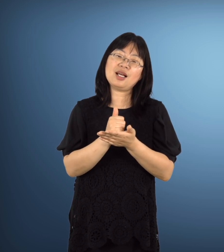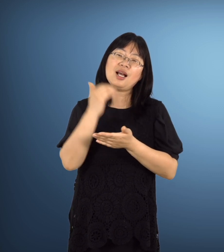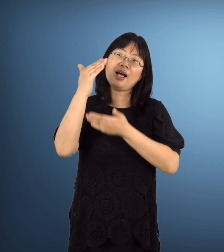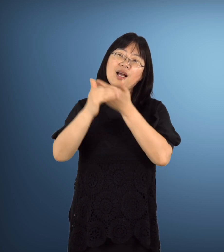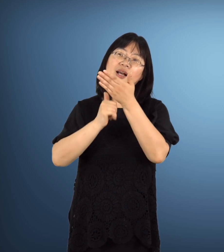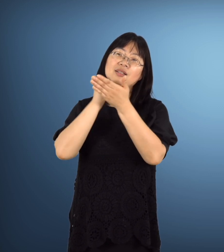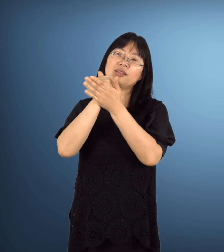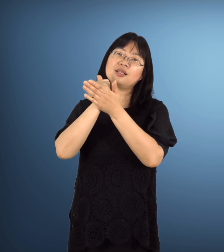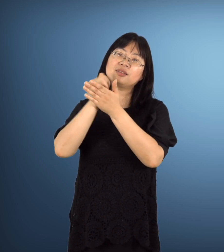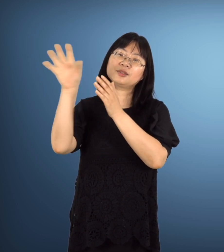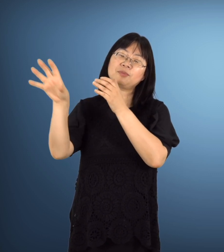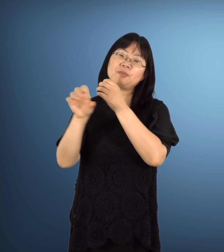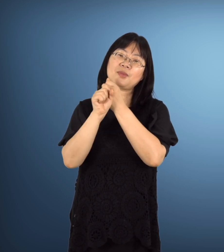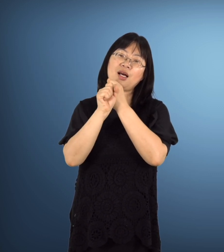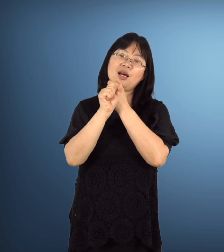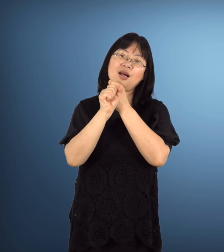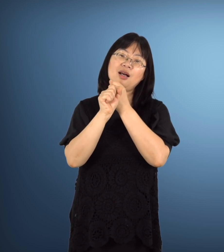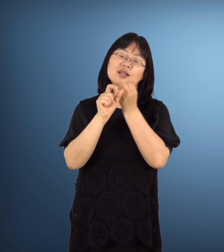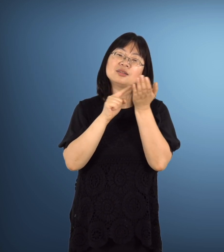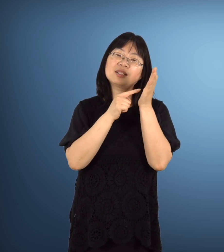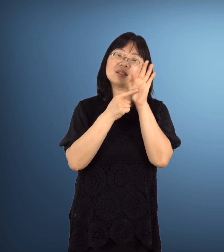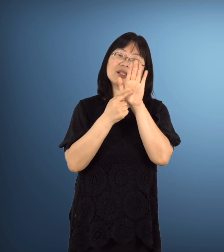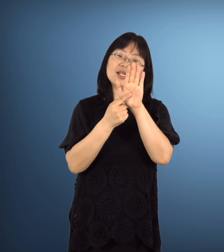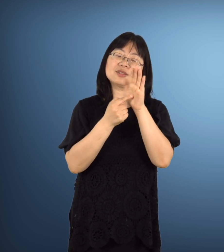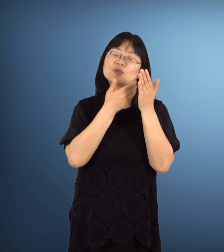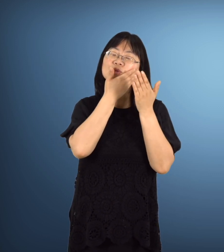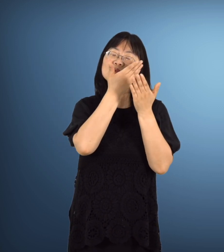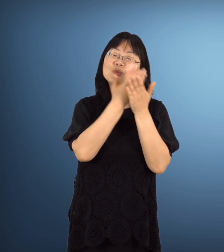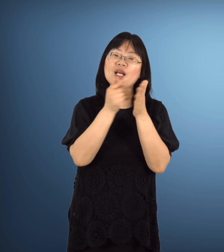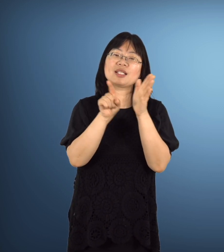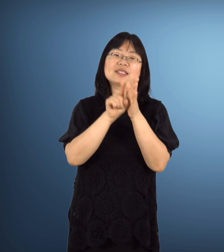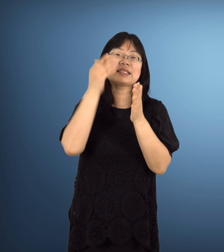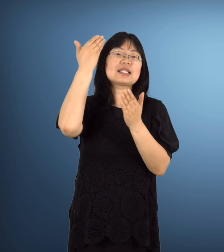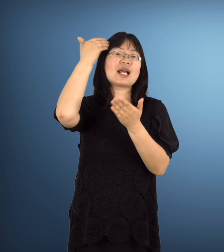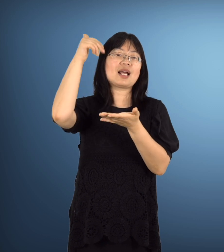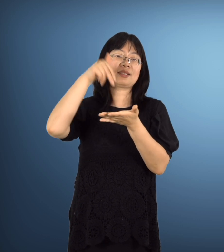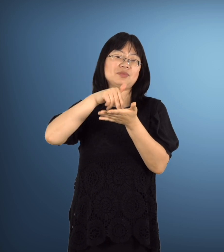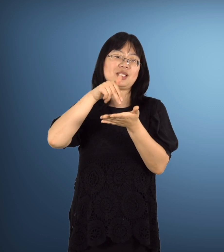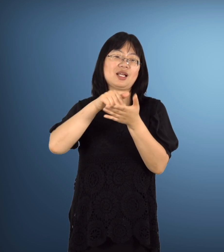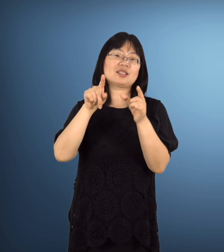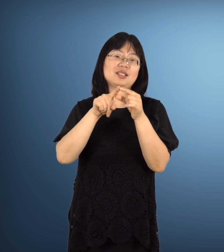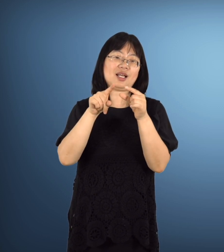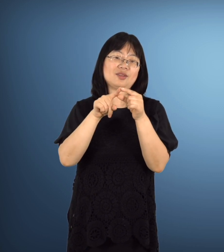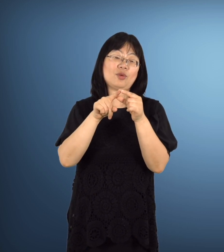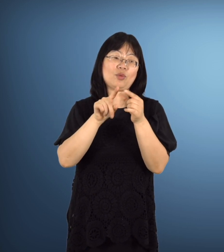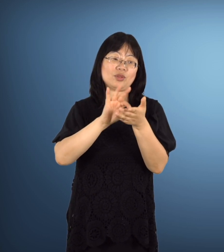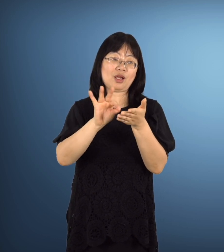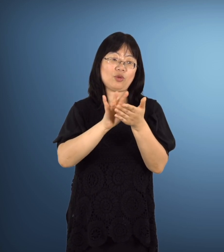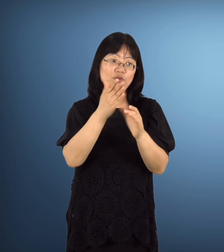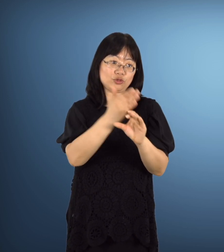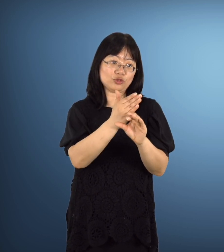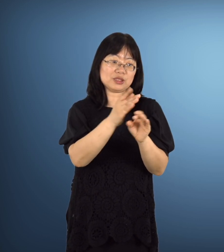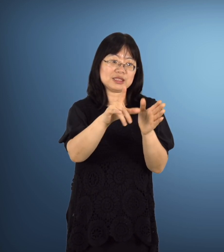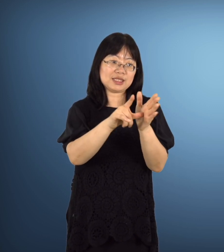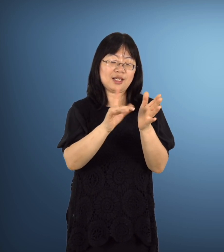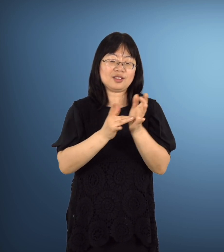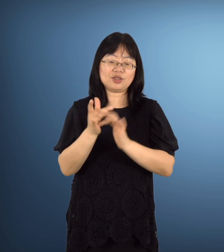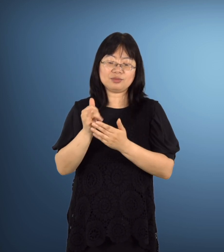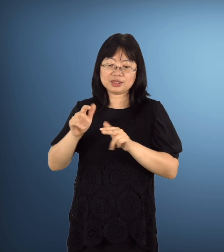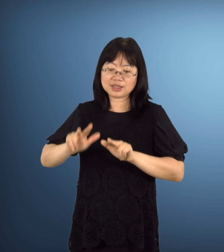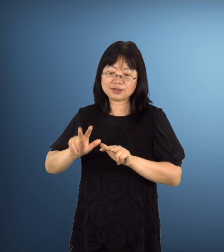담보한 중요한 신학적 표현입니다. 근데 예수님이 지금 뭐라고 표현하셨죠? 인자를